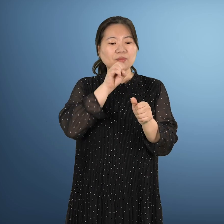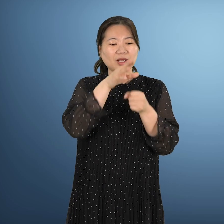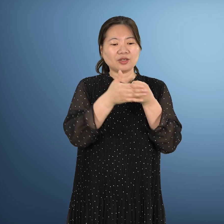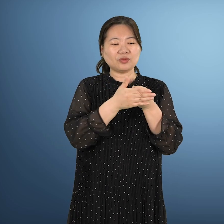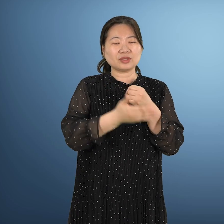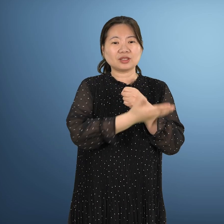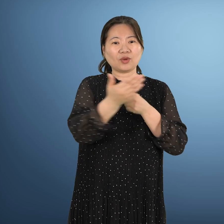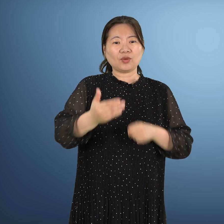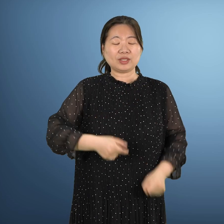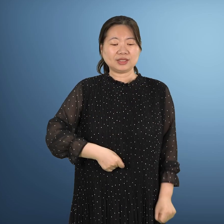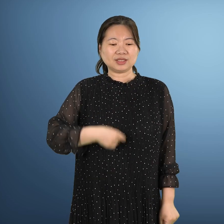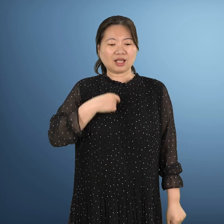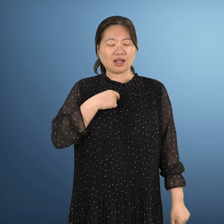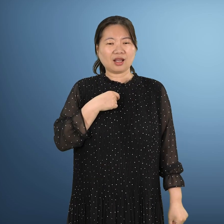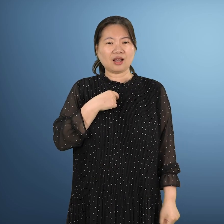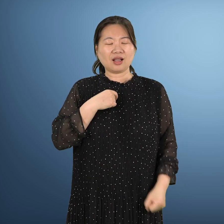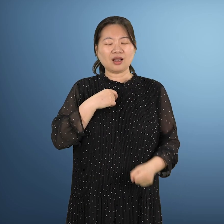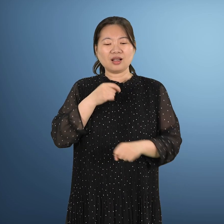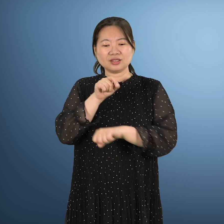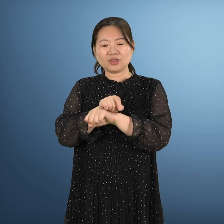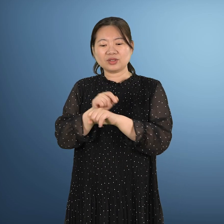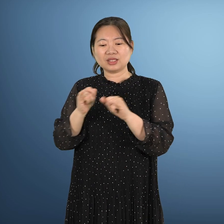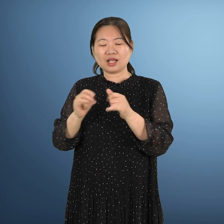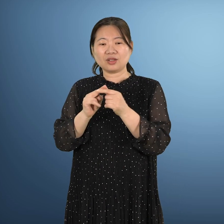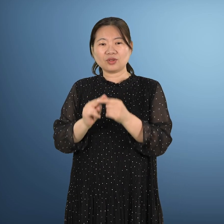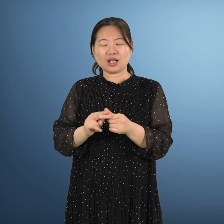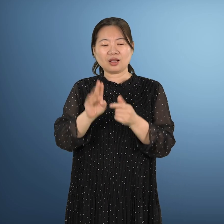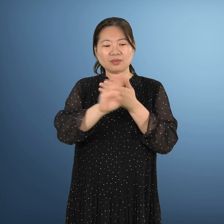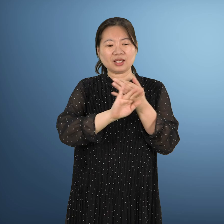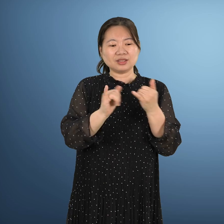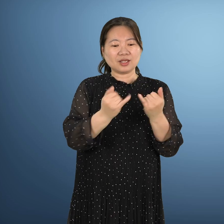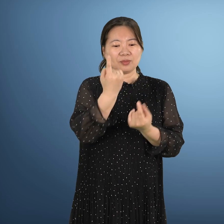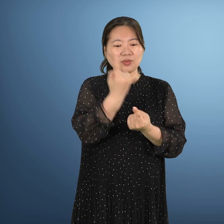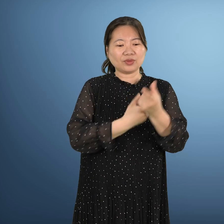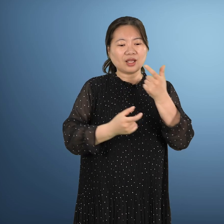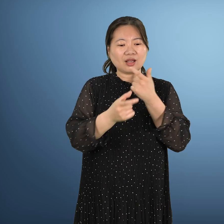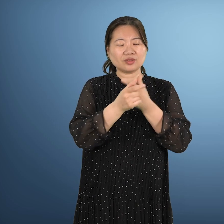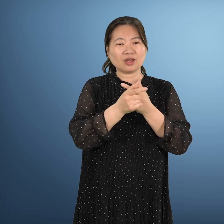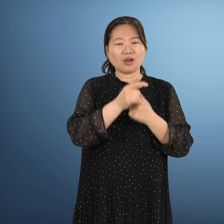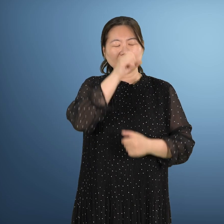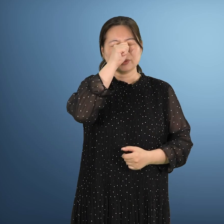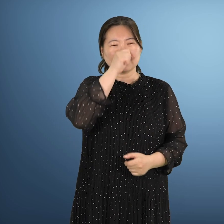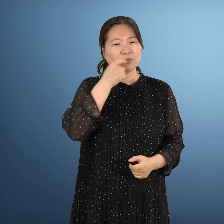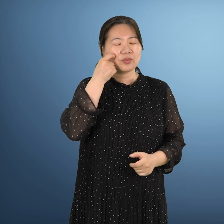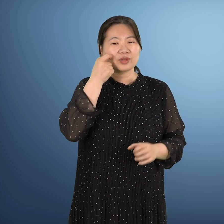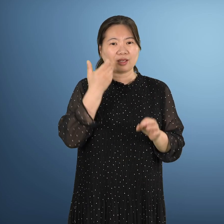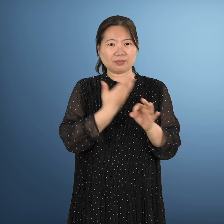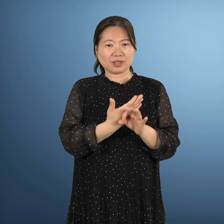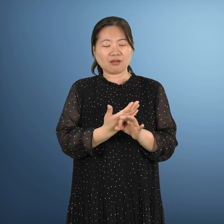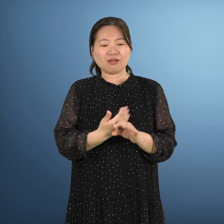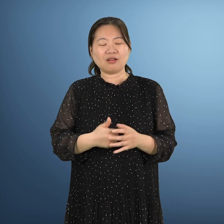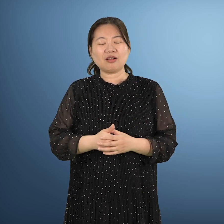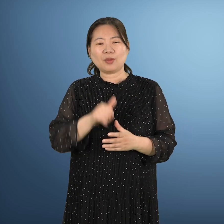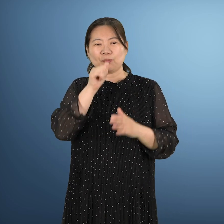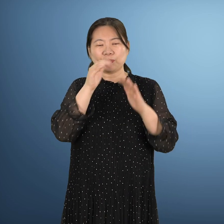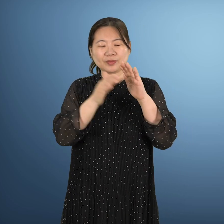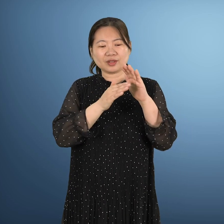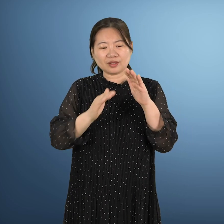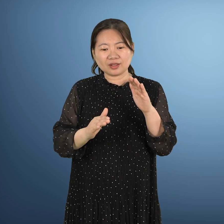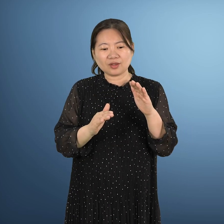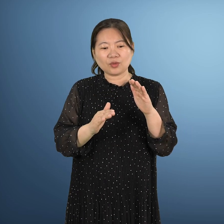너희 의가 서기관과 바리새인보다 더 낫지 못하면